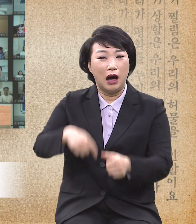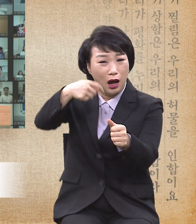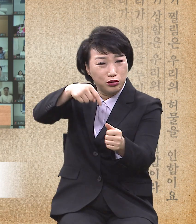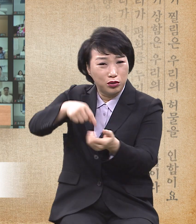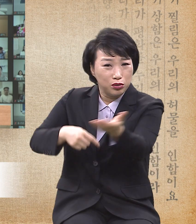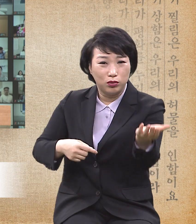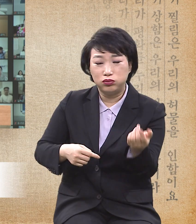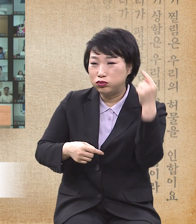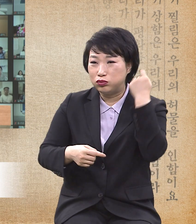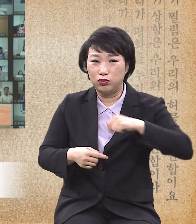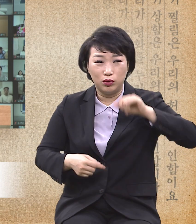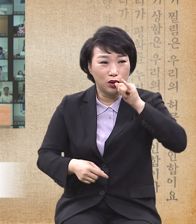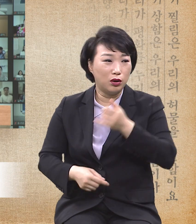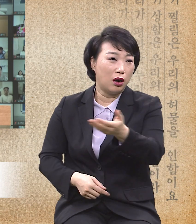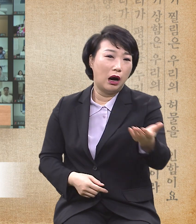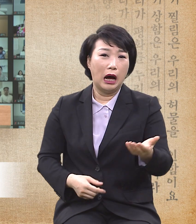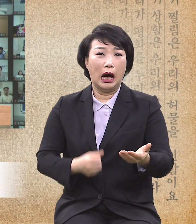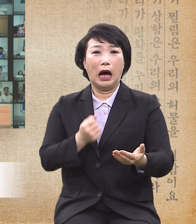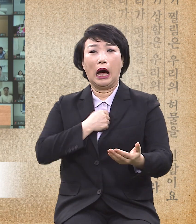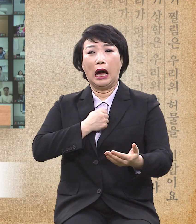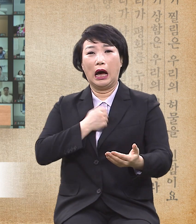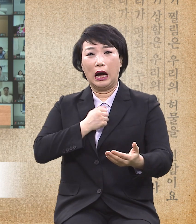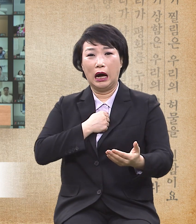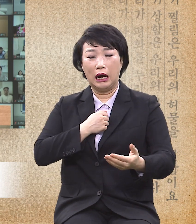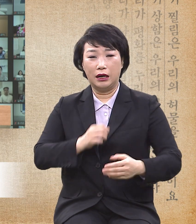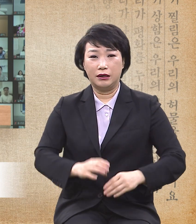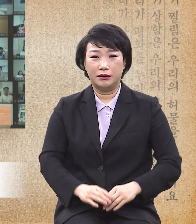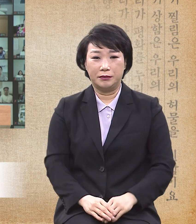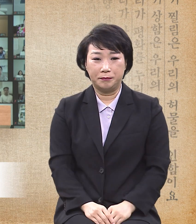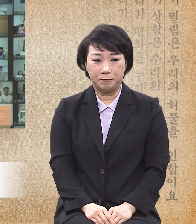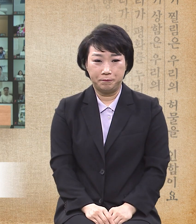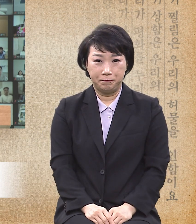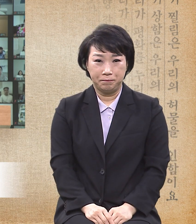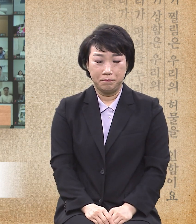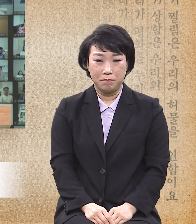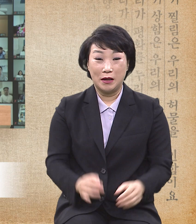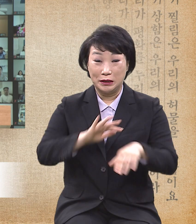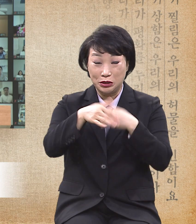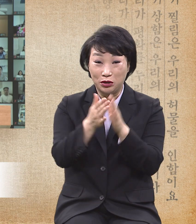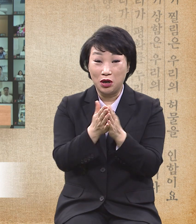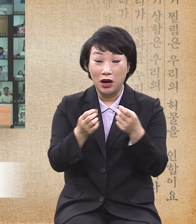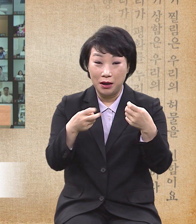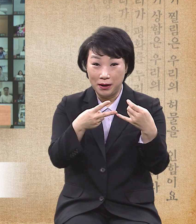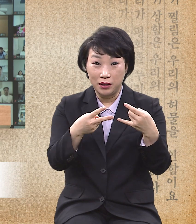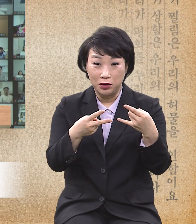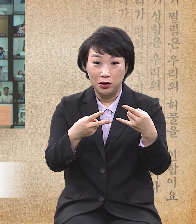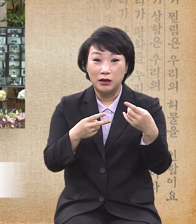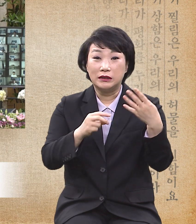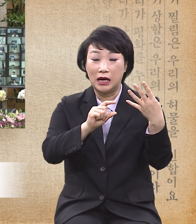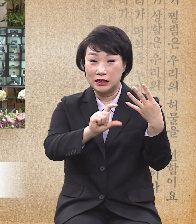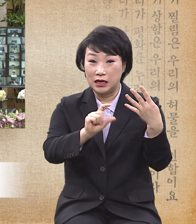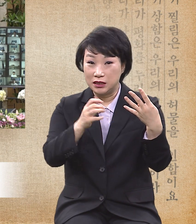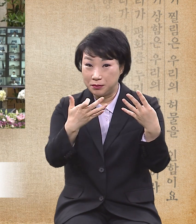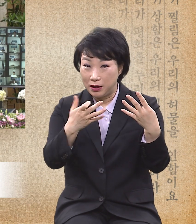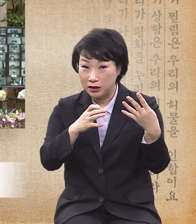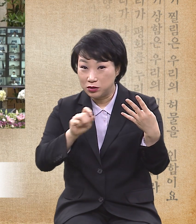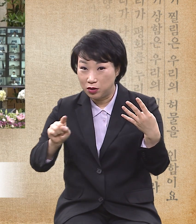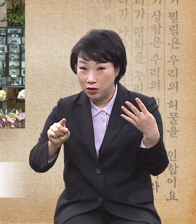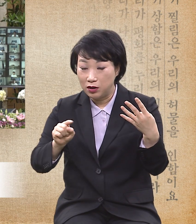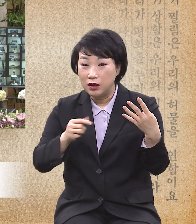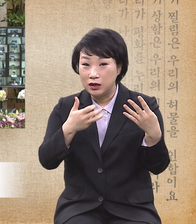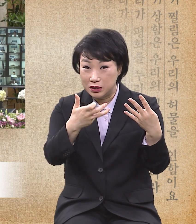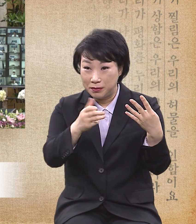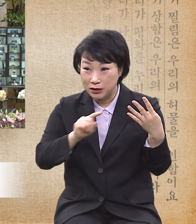못 알아듣고 있다. 얼마나 답답하냐고 말이야. 에베소서 4장 18절로 20절에